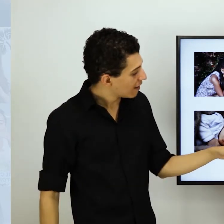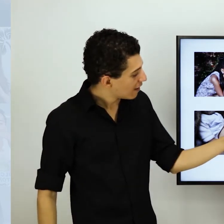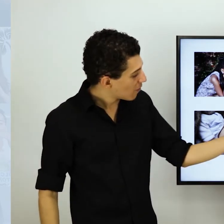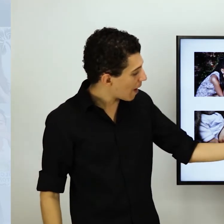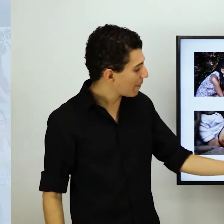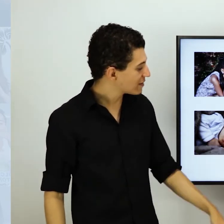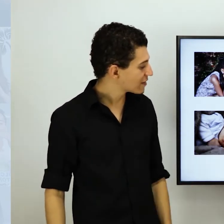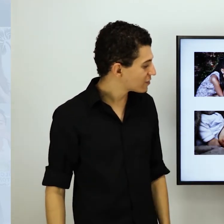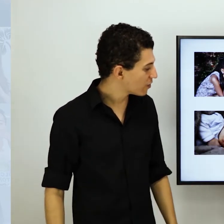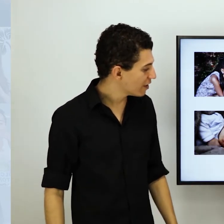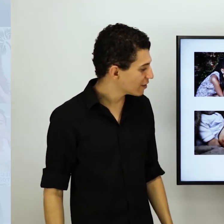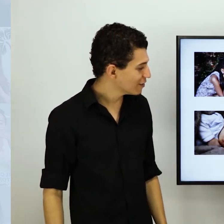O rapaz aqui sorrindo,